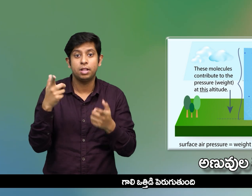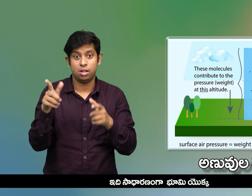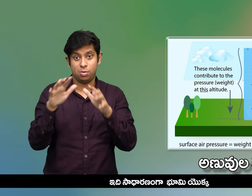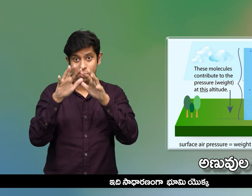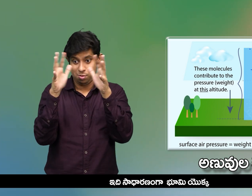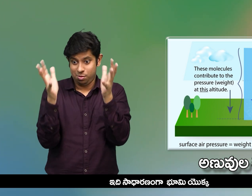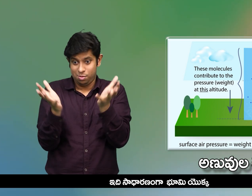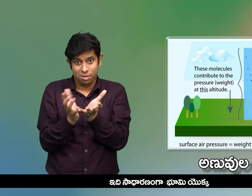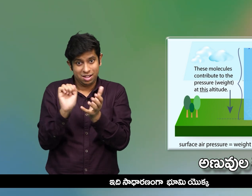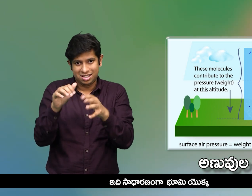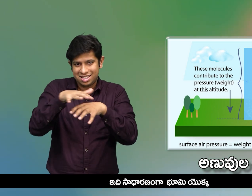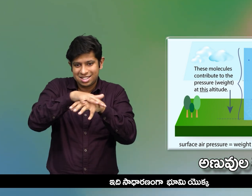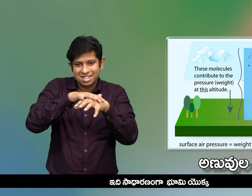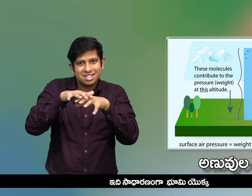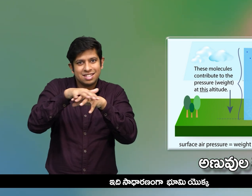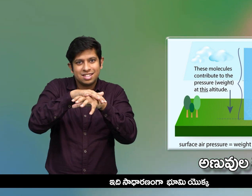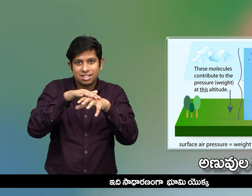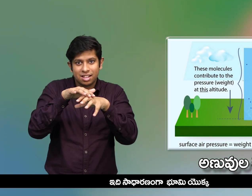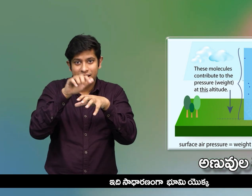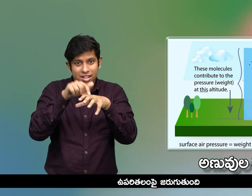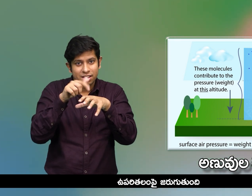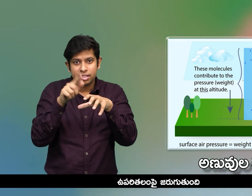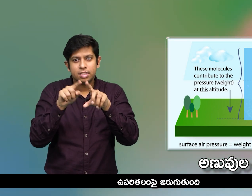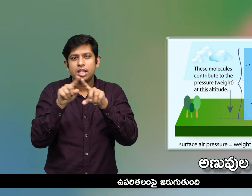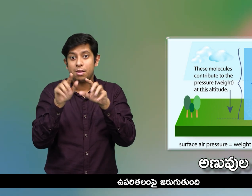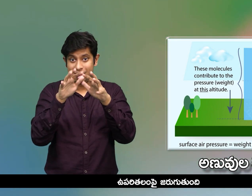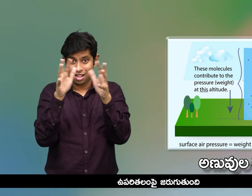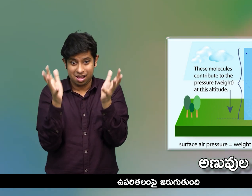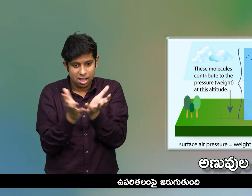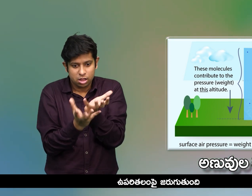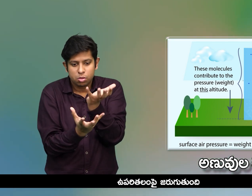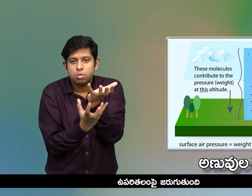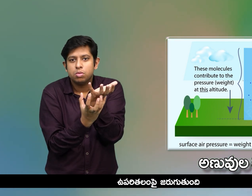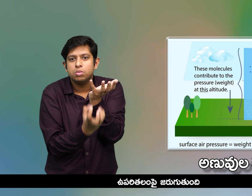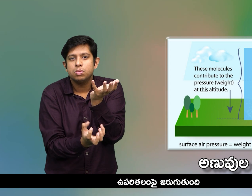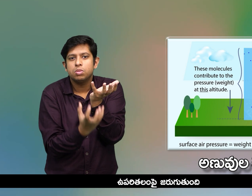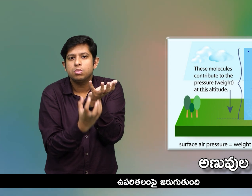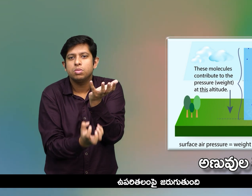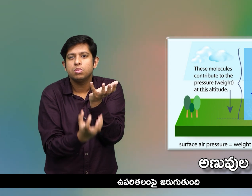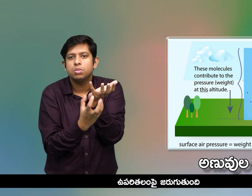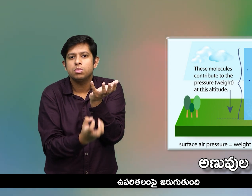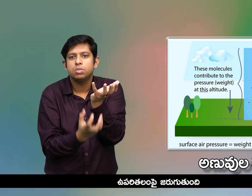ఇది సాధారణంగా భూమి యొక్క ఉపరితలంపై జరుగుతుంది.